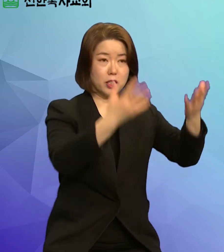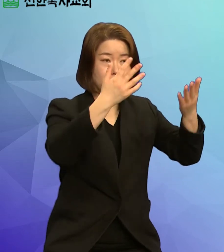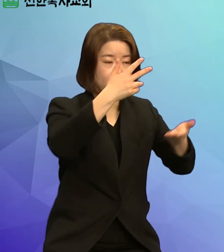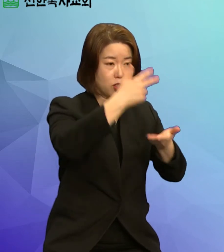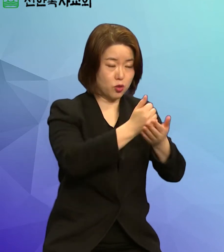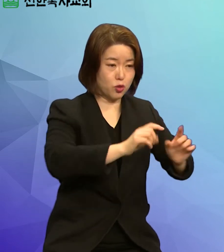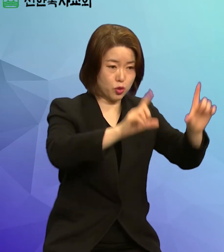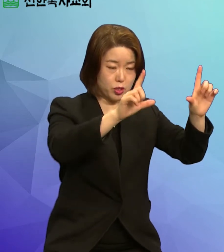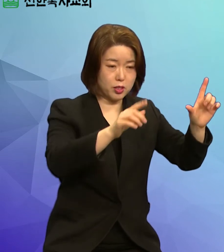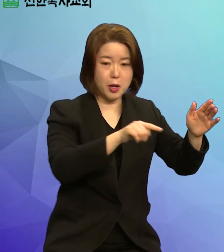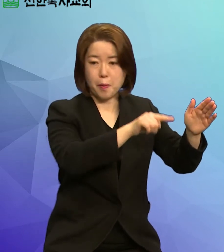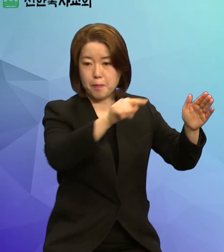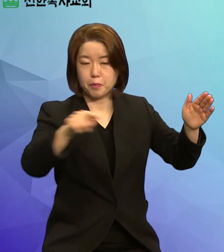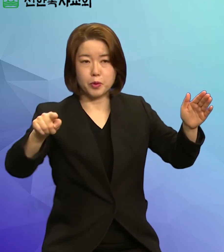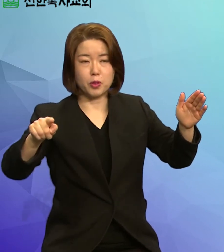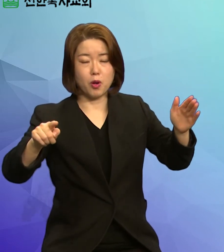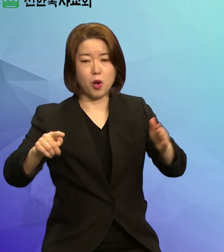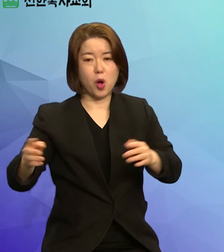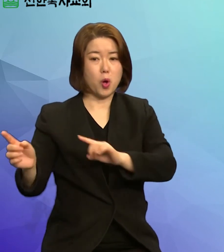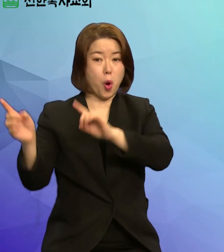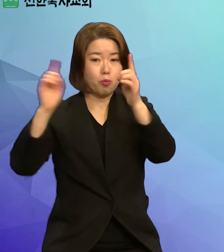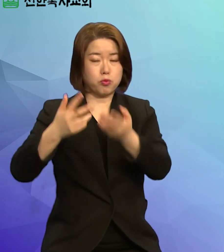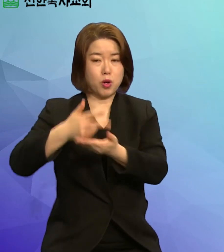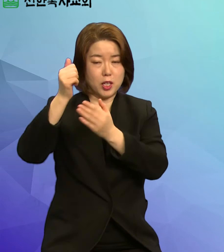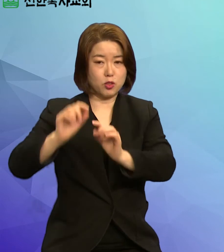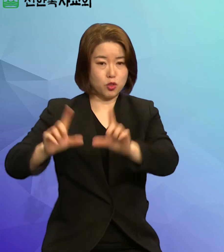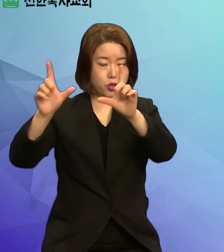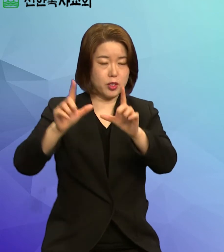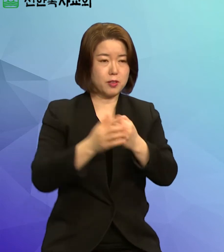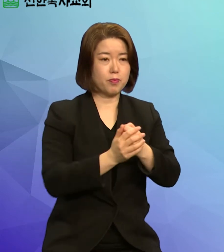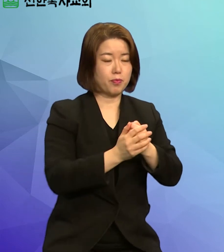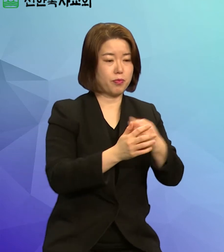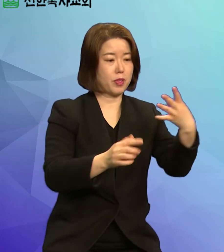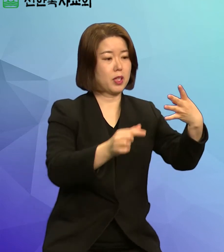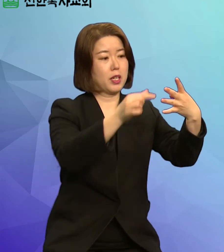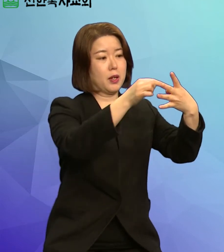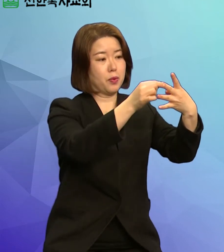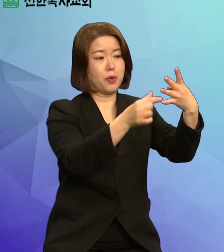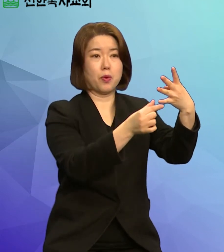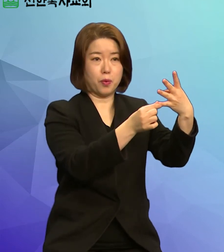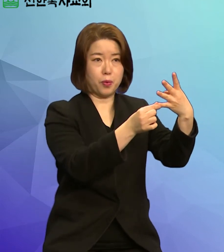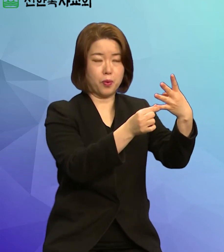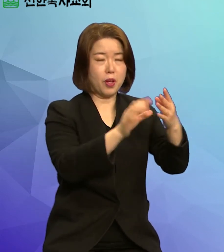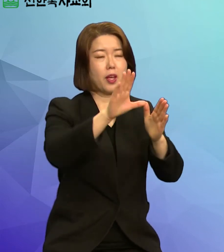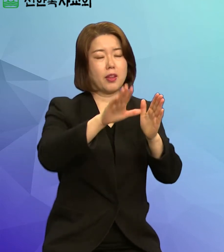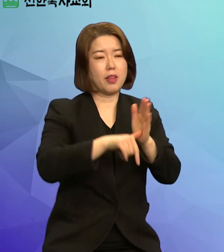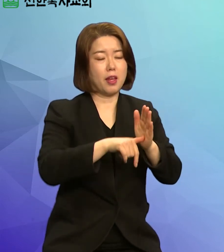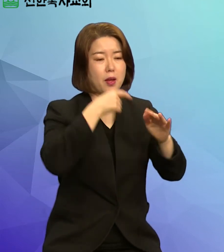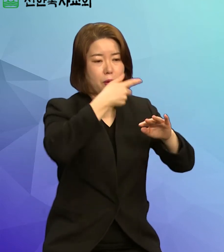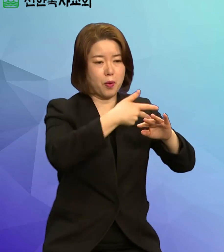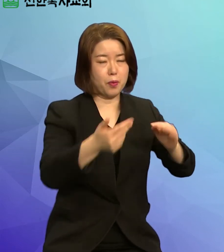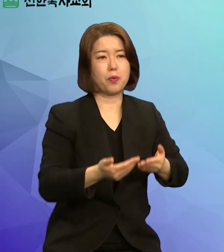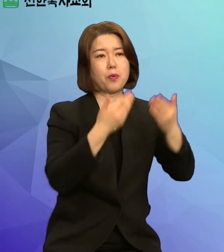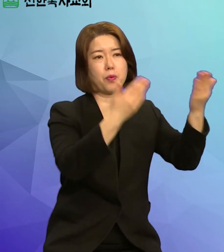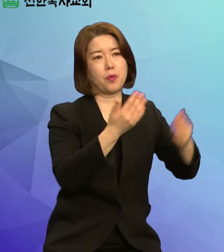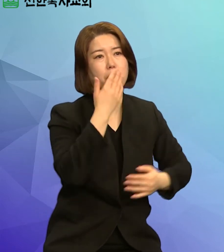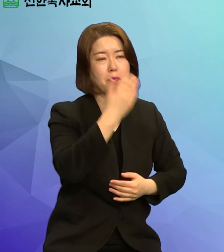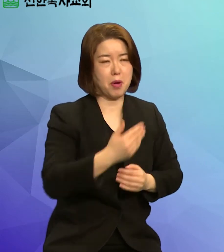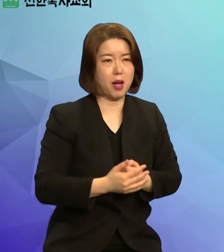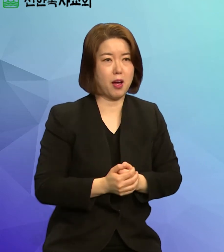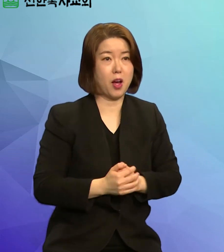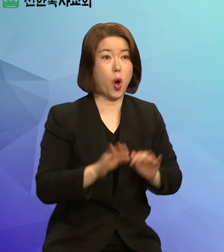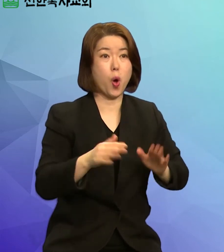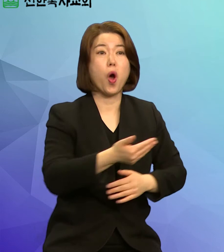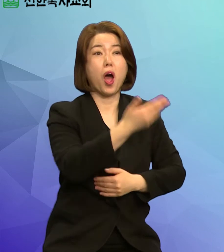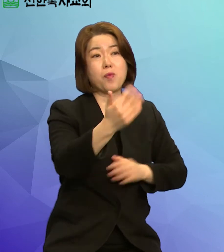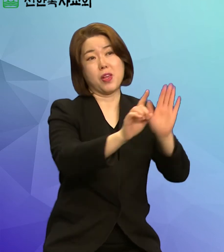주일까지 격주로 우리가 헌혈을 하기로 했습니다. 오늘 여러분이 광고를